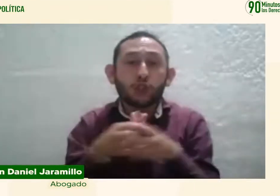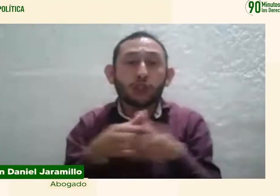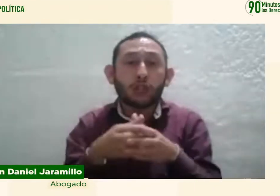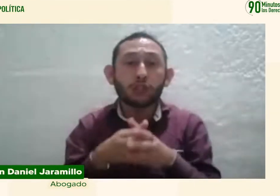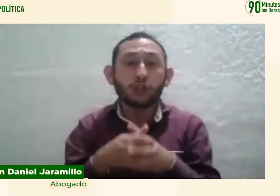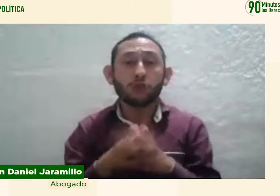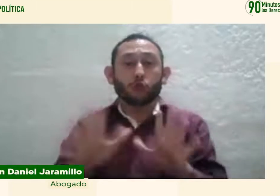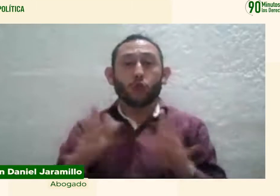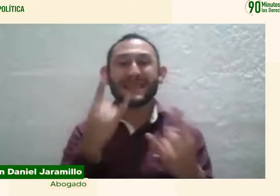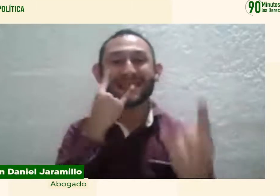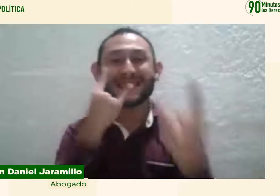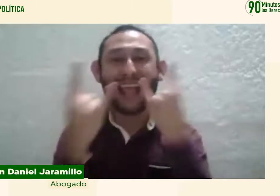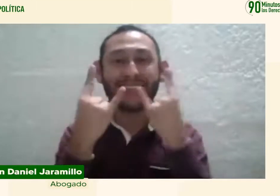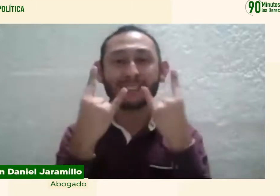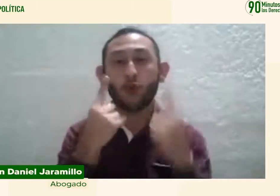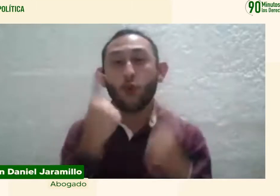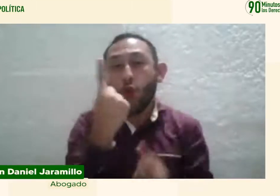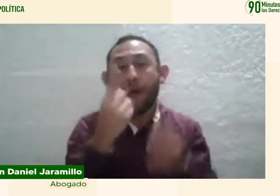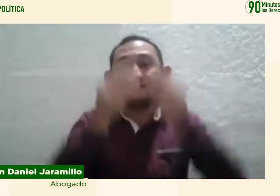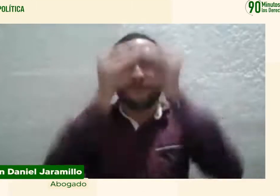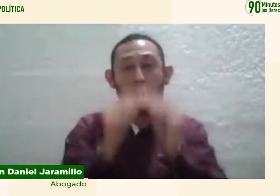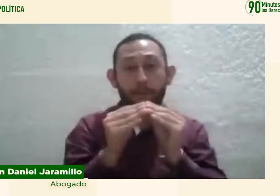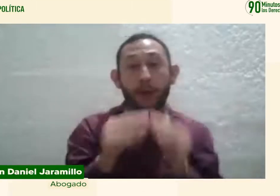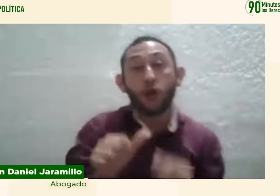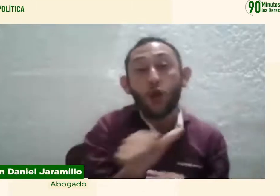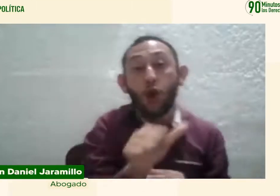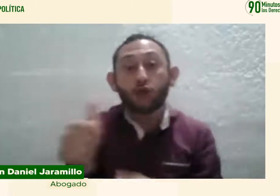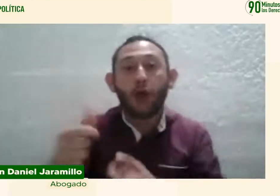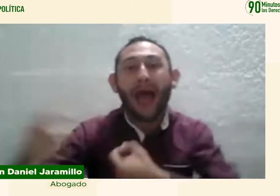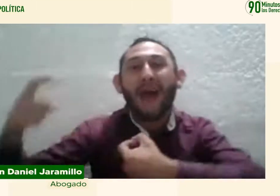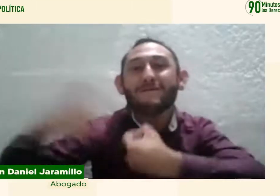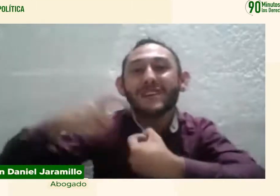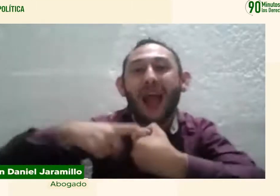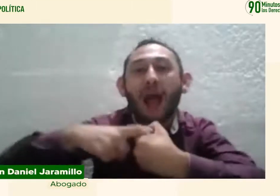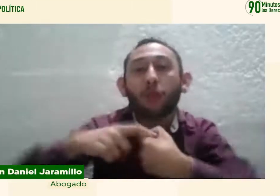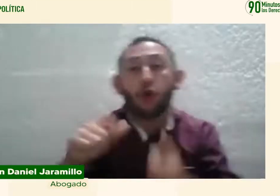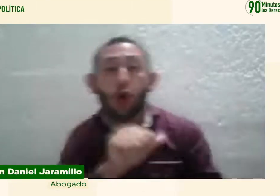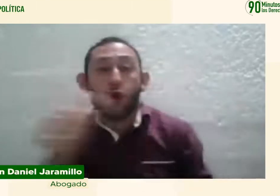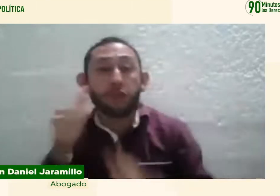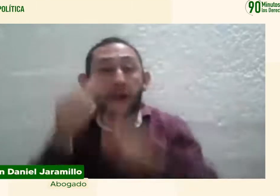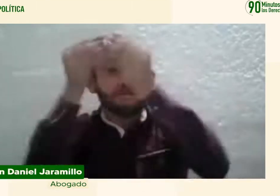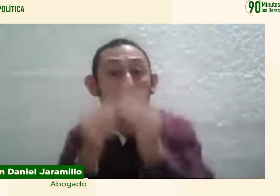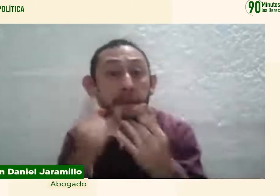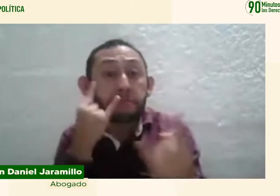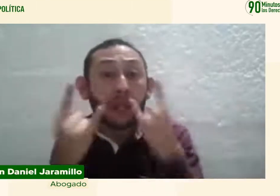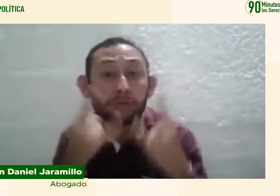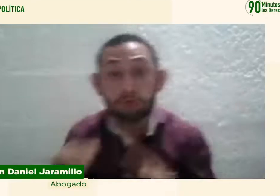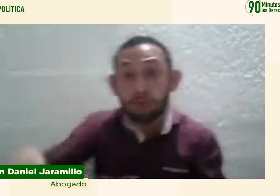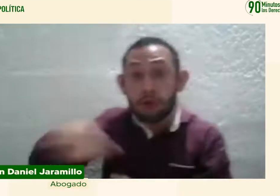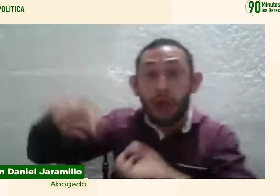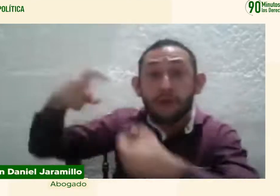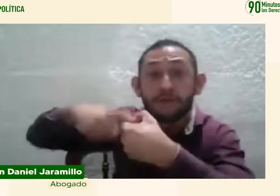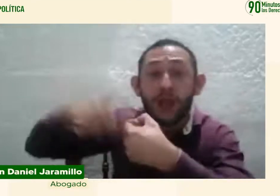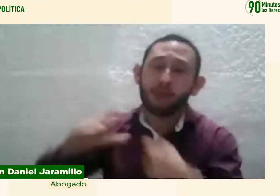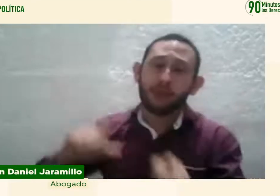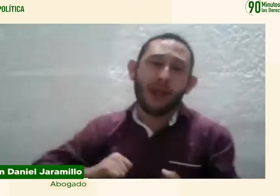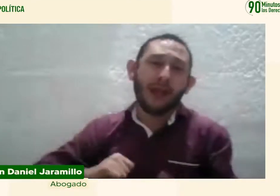o sea ustedes saben que las asociaciones el interés de ellos es uno y también de sus